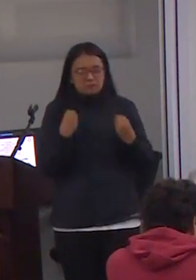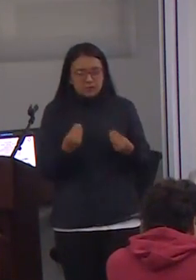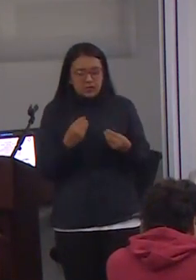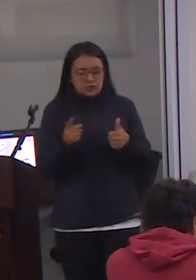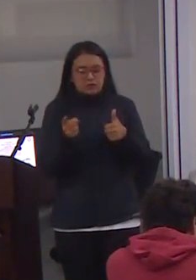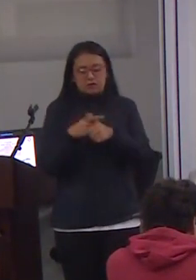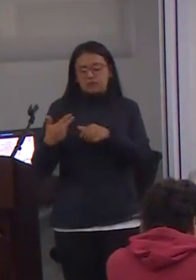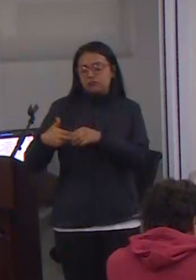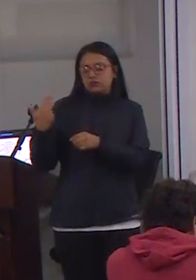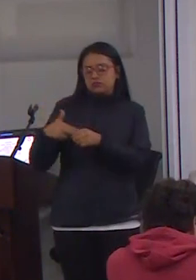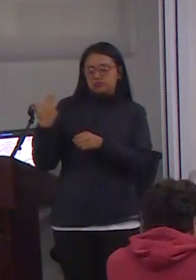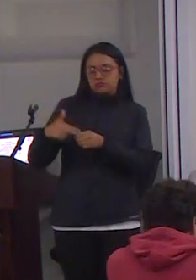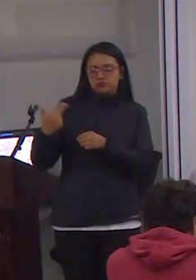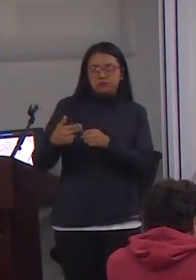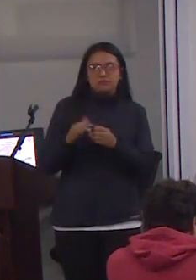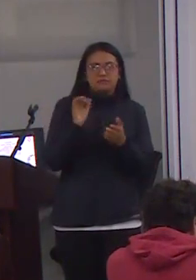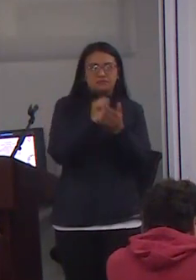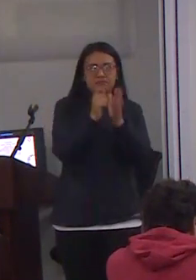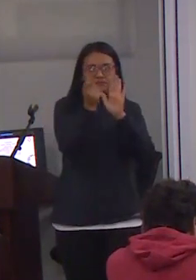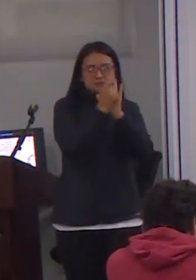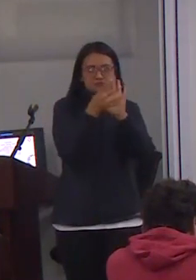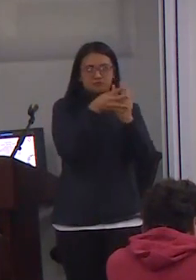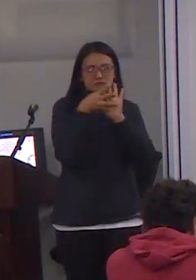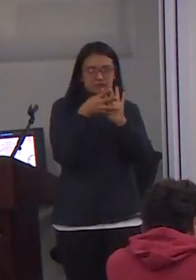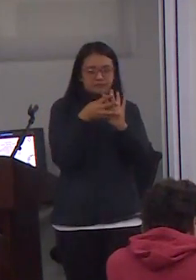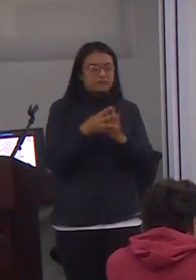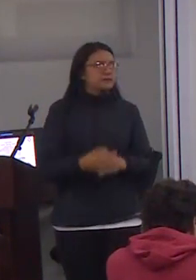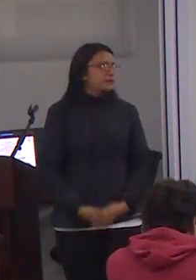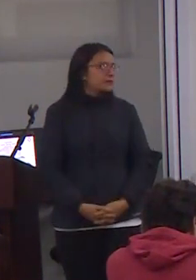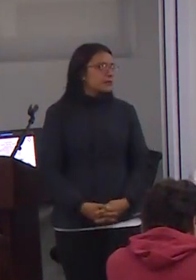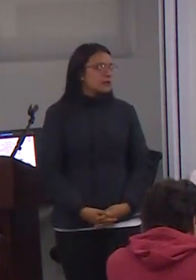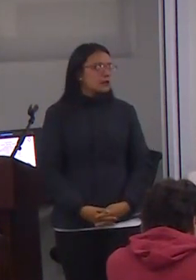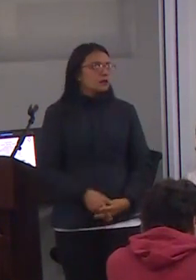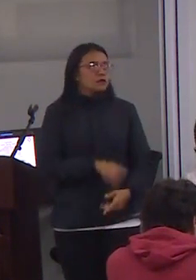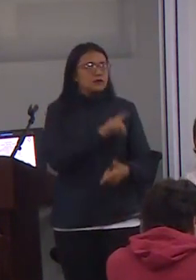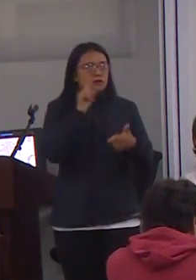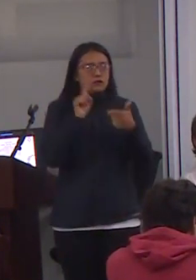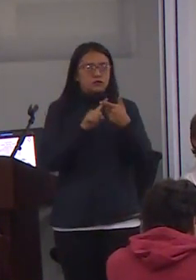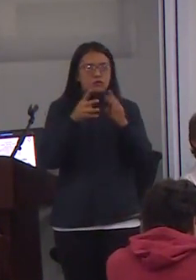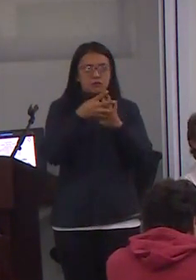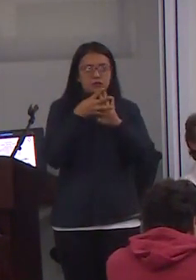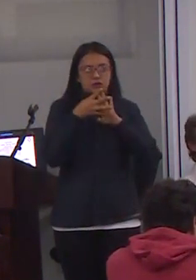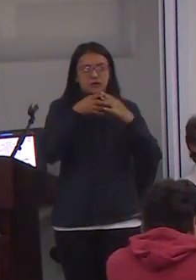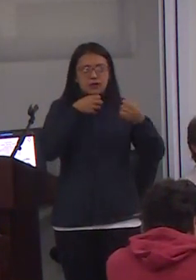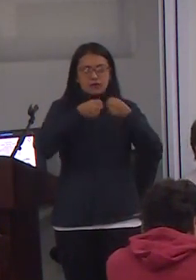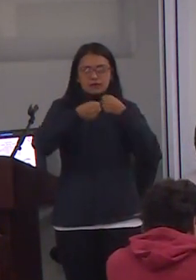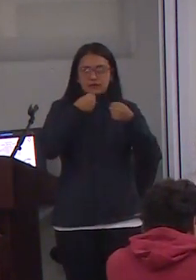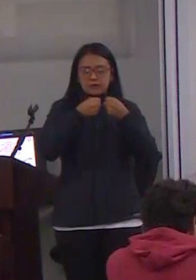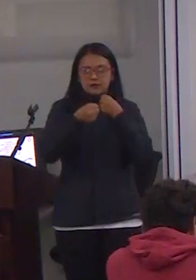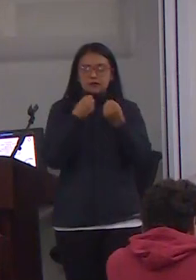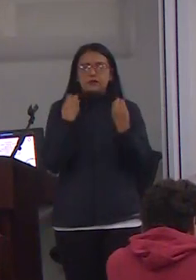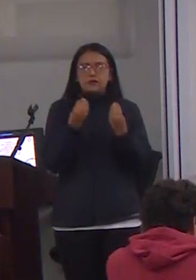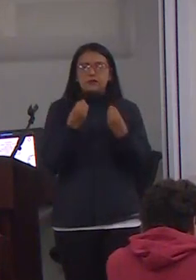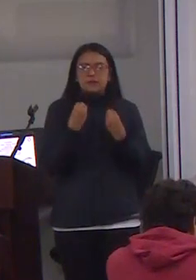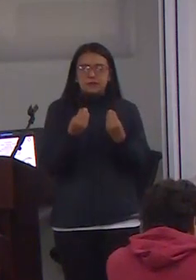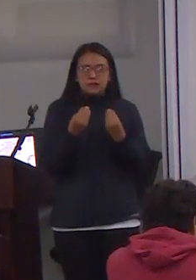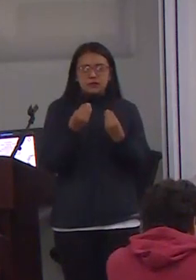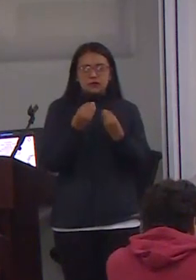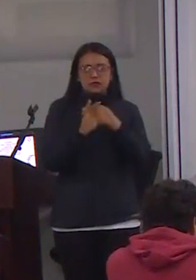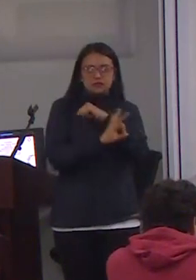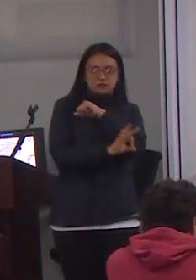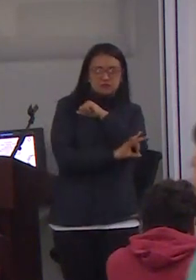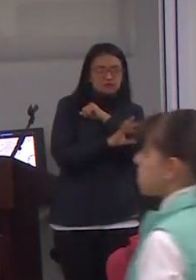inserción de este ítem en el formulario de inscripción y dos un protocolo de entrevista para que los